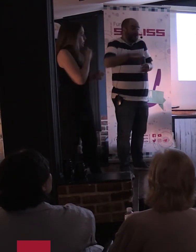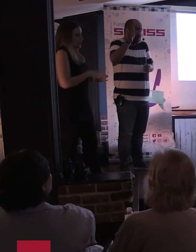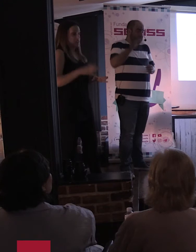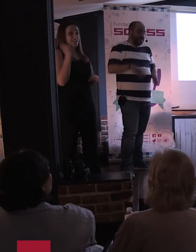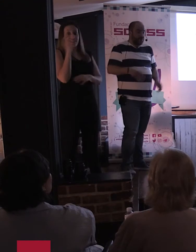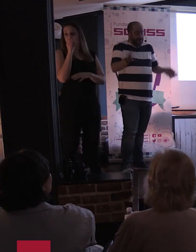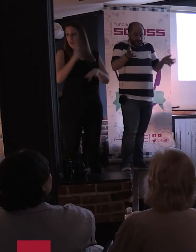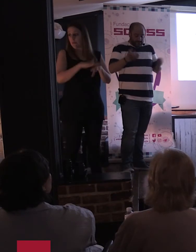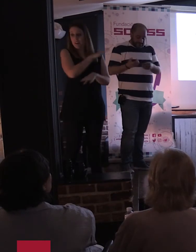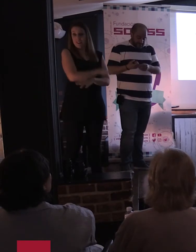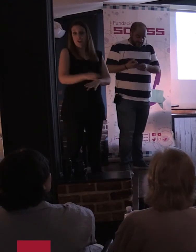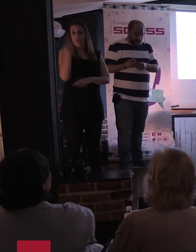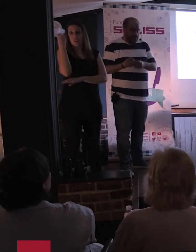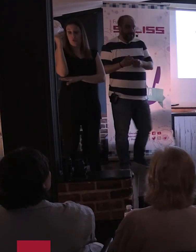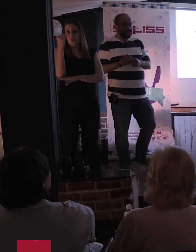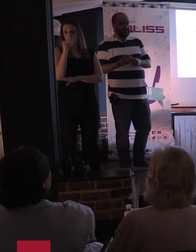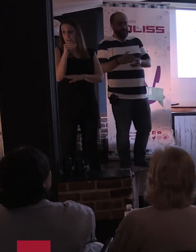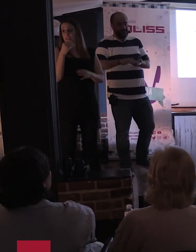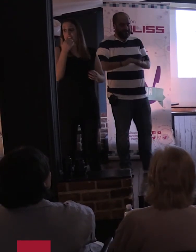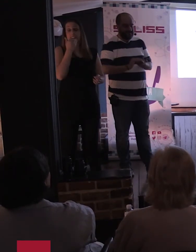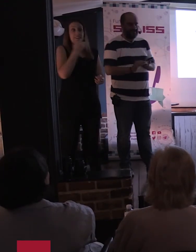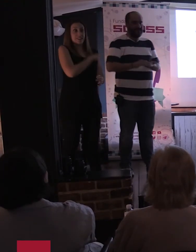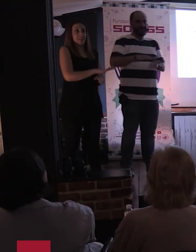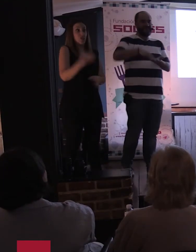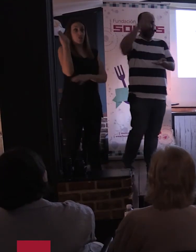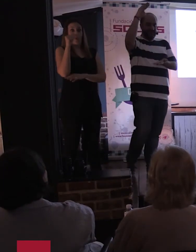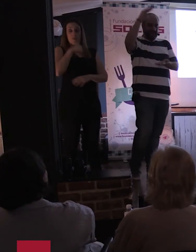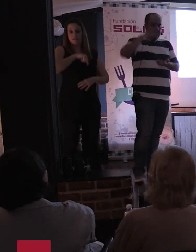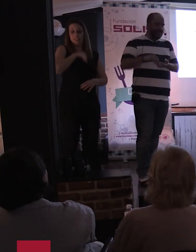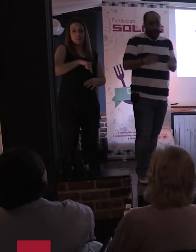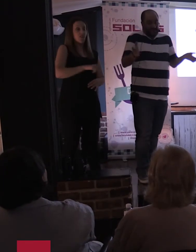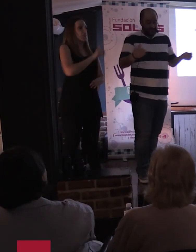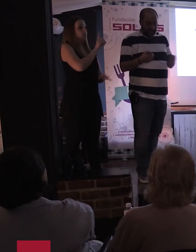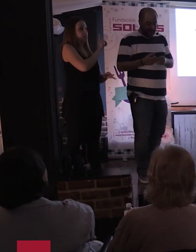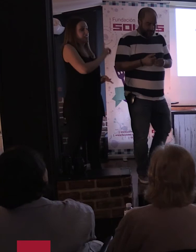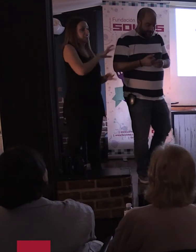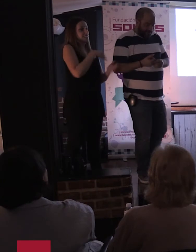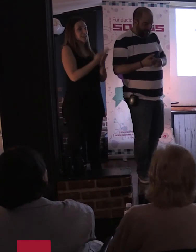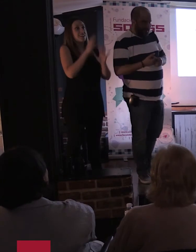para niños y jóvenes, todo el que se sienta niño y joven. 6 a 99 o más.